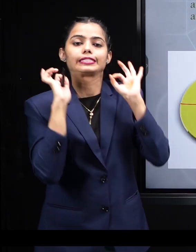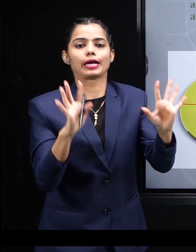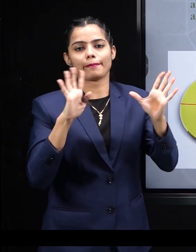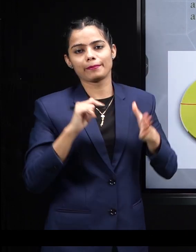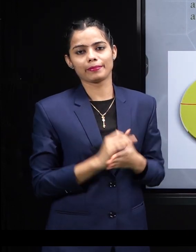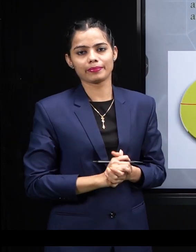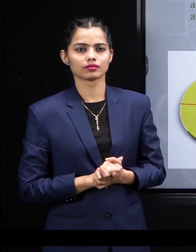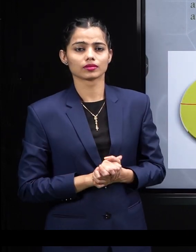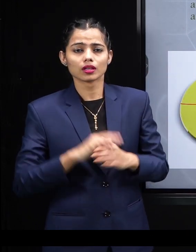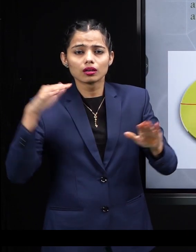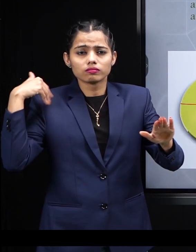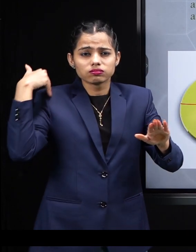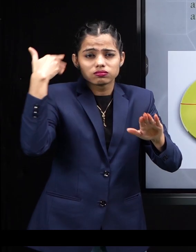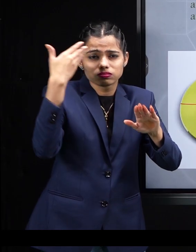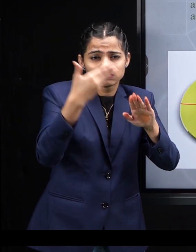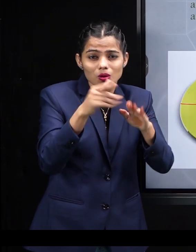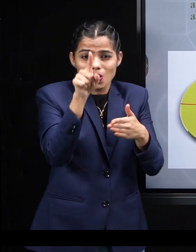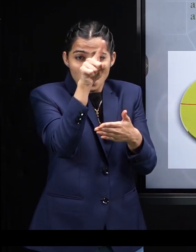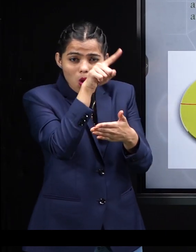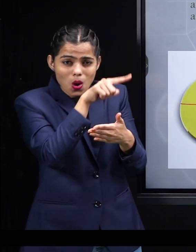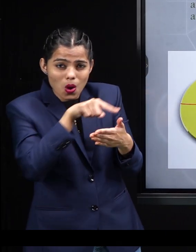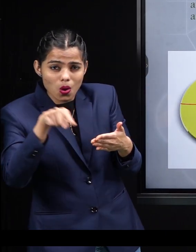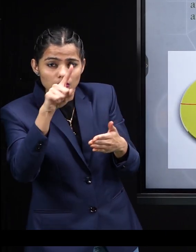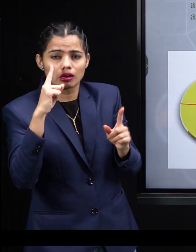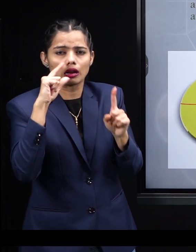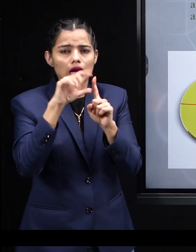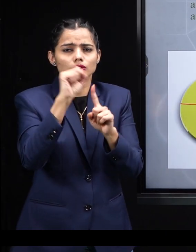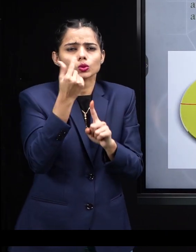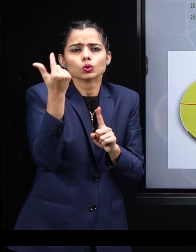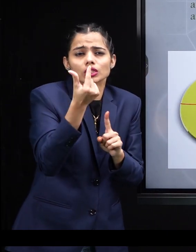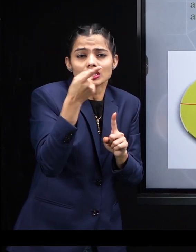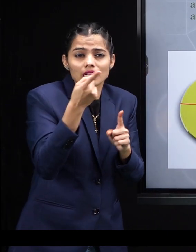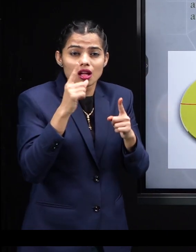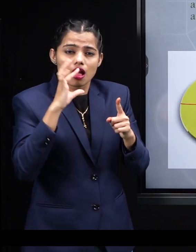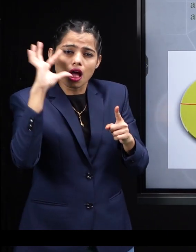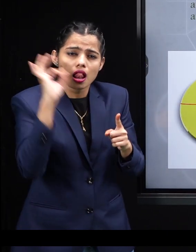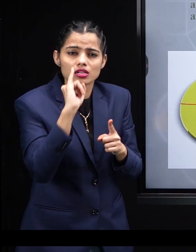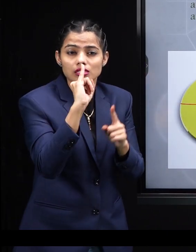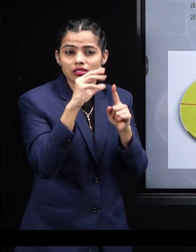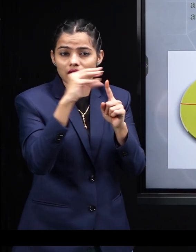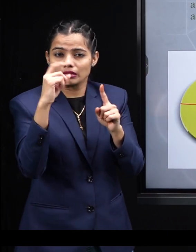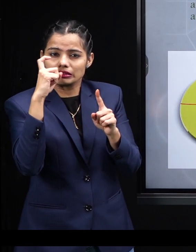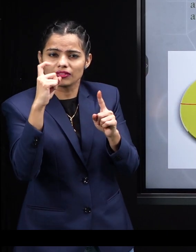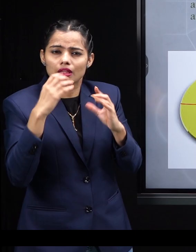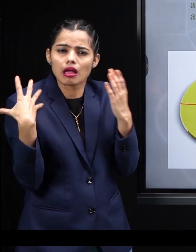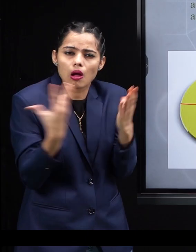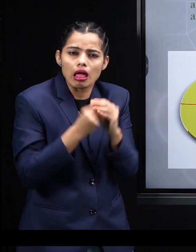உணர்த்துகிறது வட்ட அடைப்புக்குறிக்குள் R கீழிலக்கம் 1 ஈடு வட்ட அடைப்புக்குறிக்குள் R கீழிலக்கம்